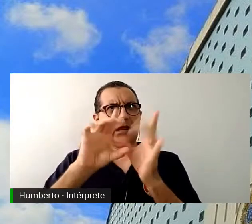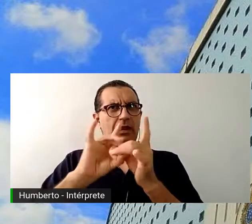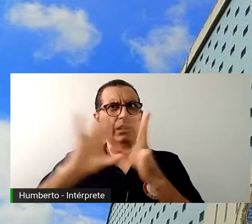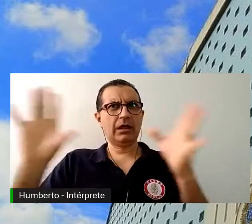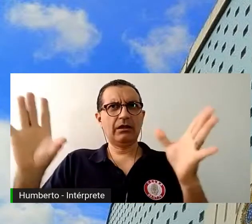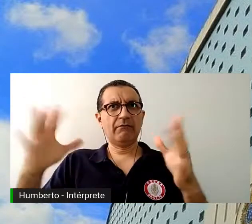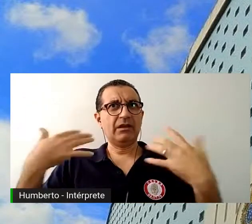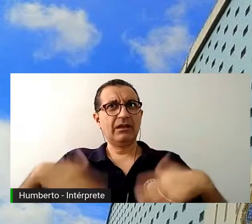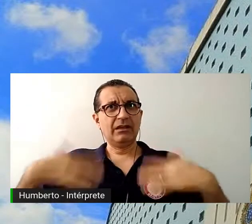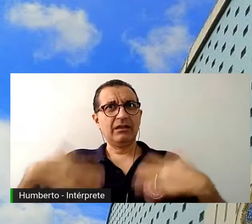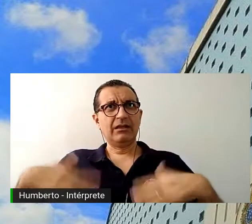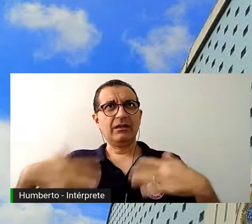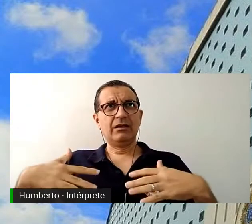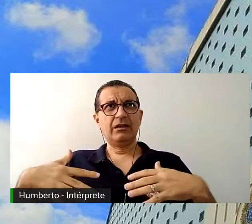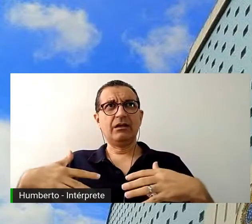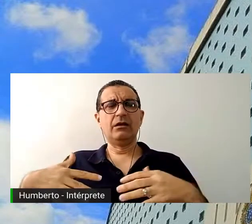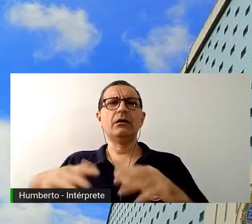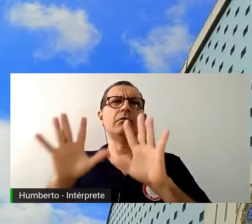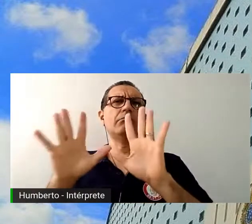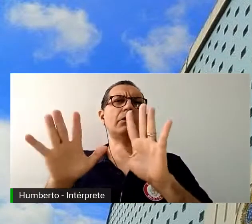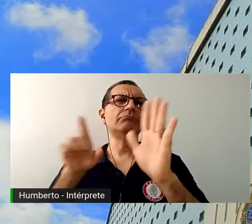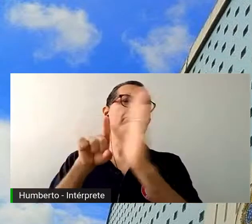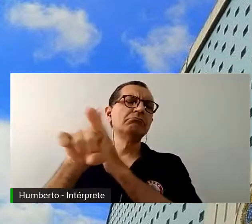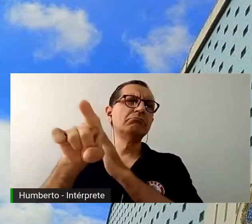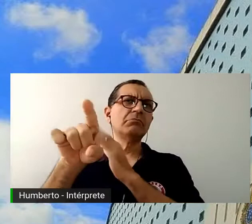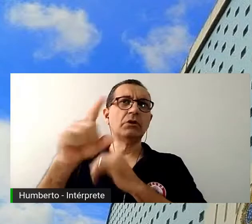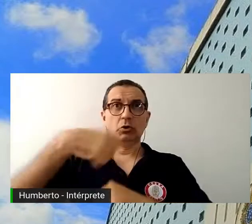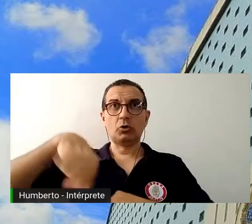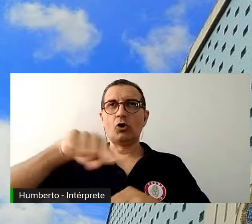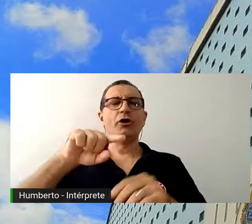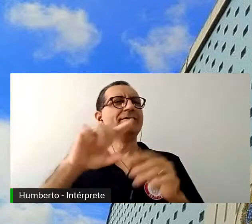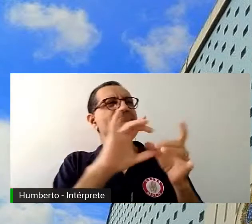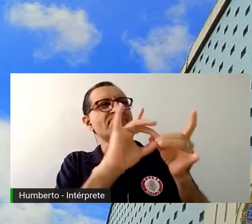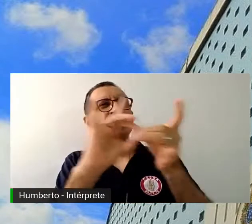que a convivência é possível, que não temos